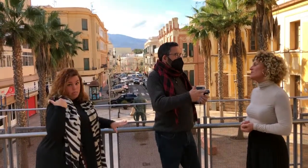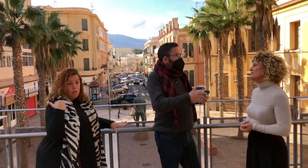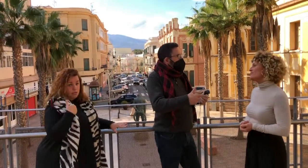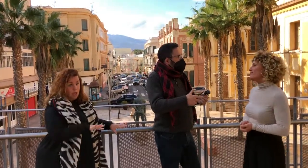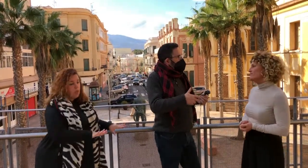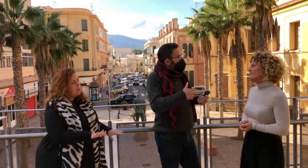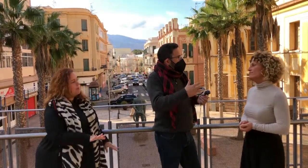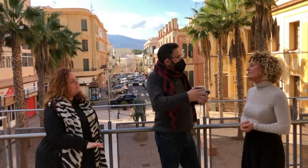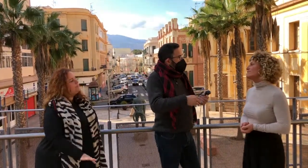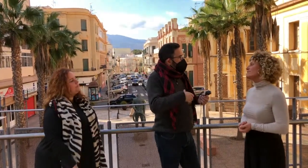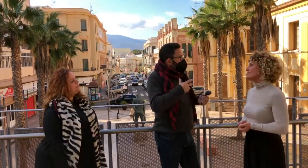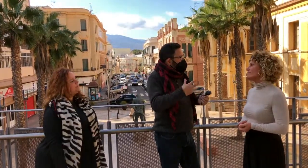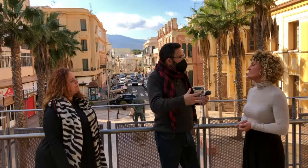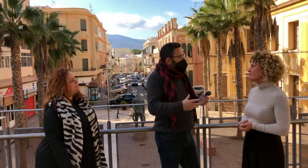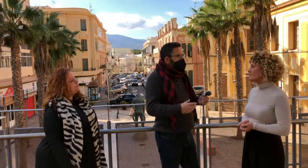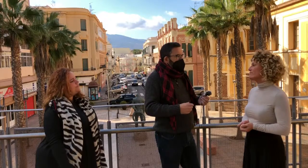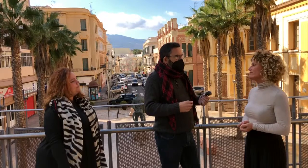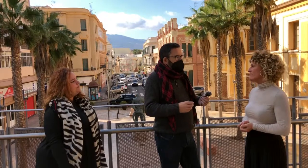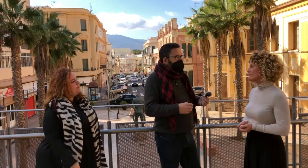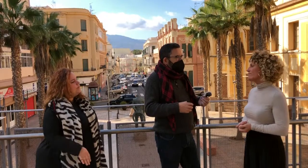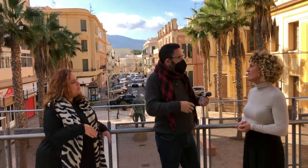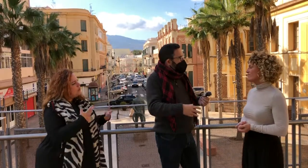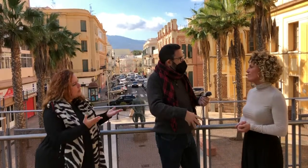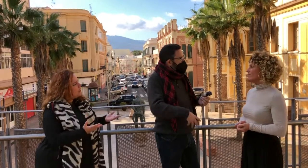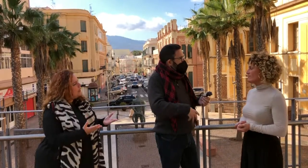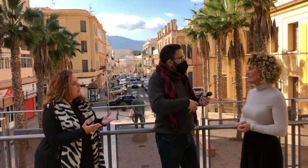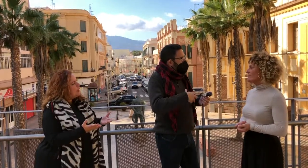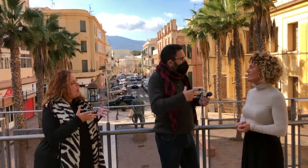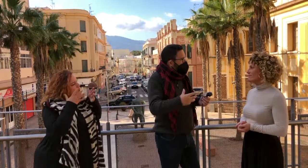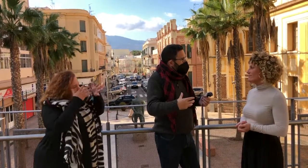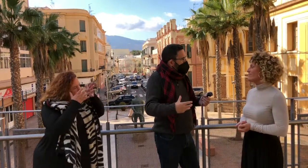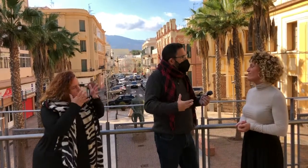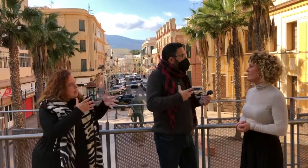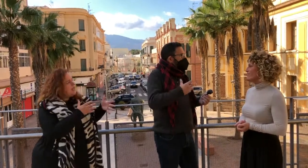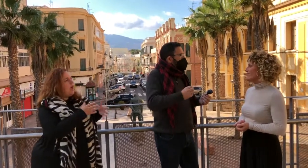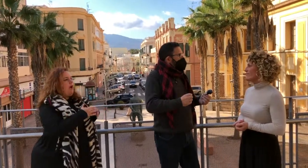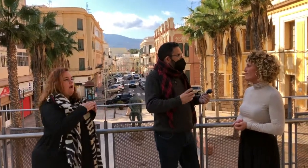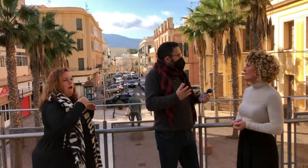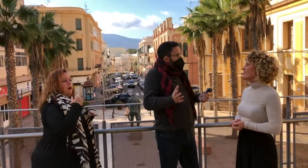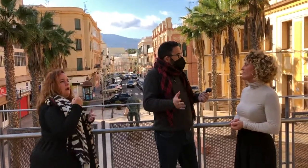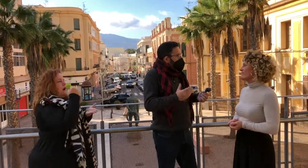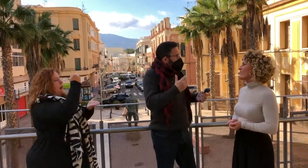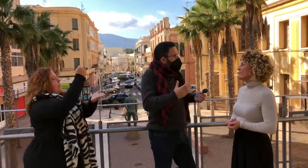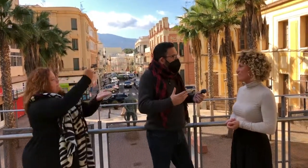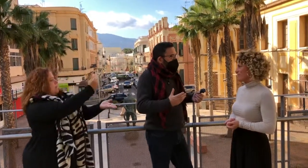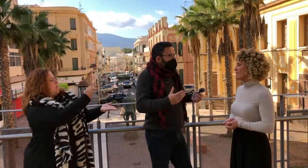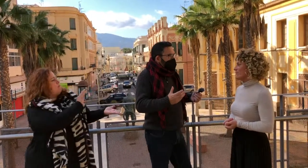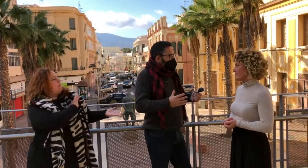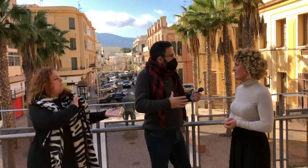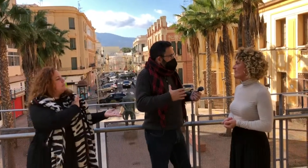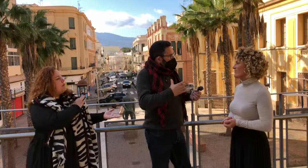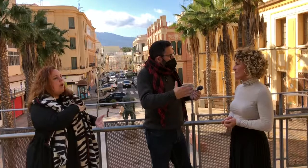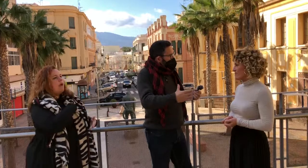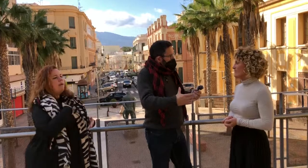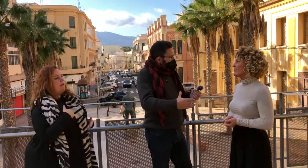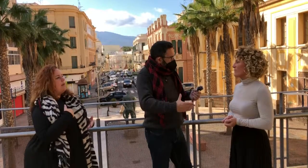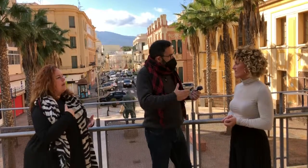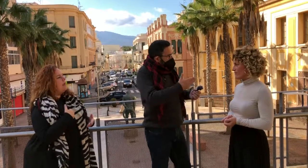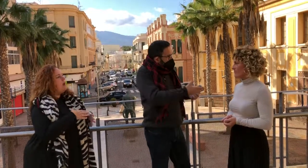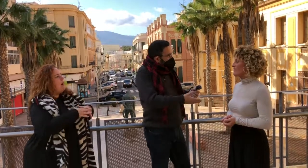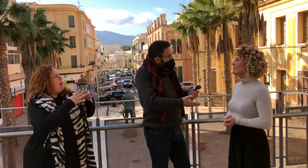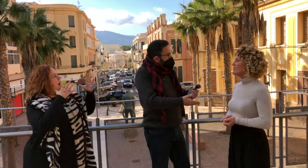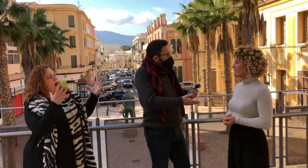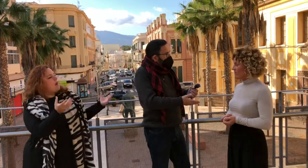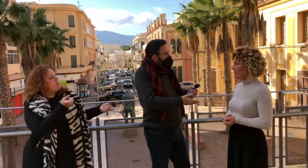hay, el ministerio, las consejerías dan los grandes premios a los grandes estudiantes y presumen de ellos y tienen una